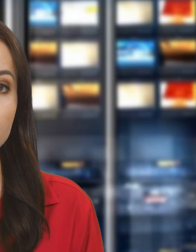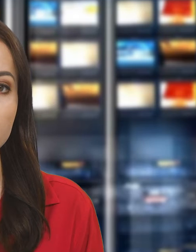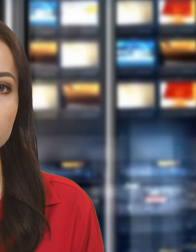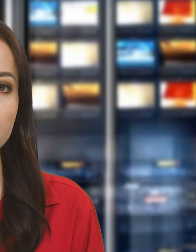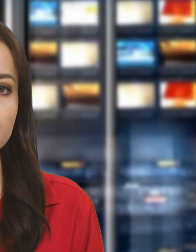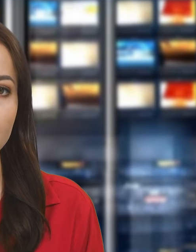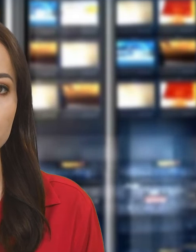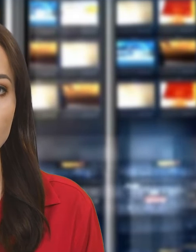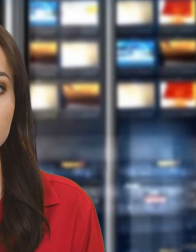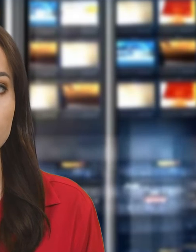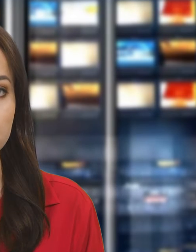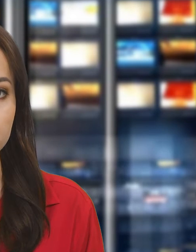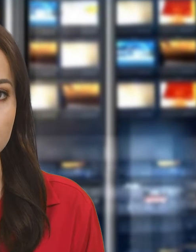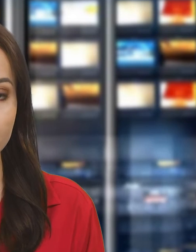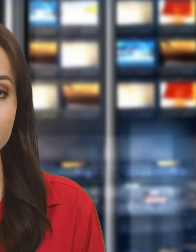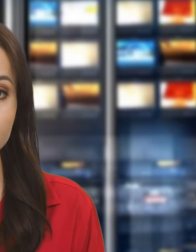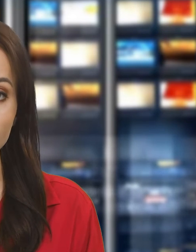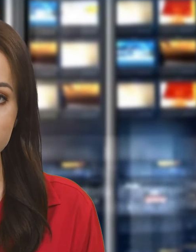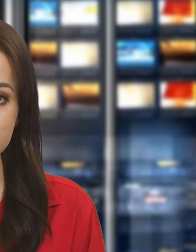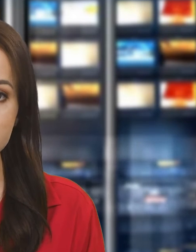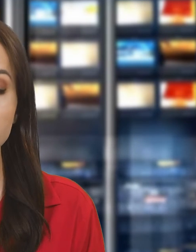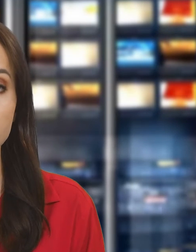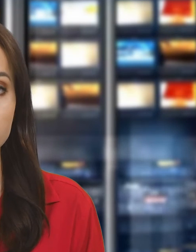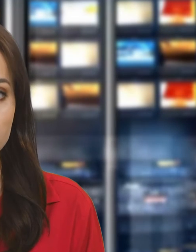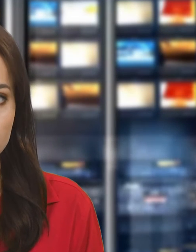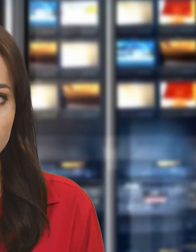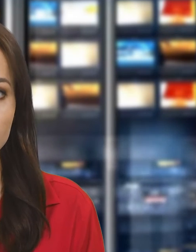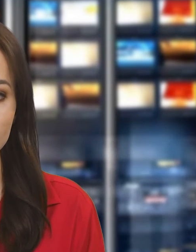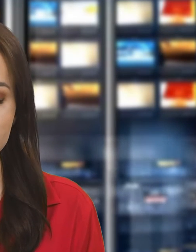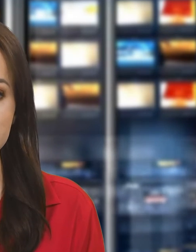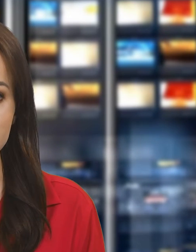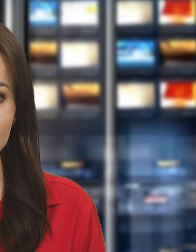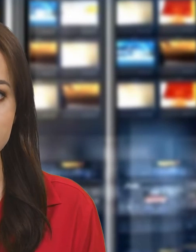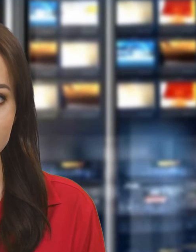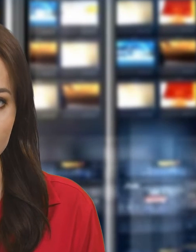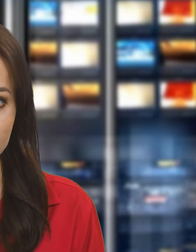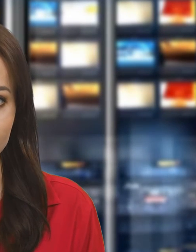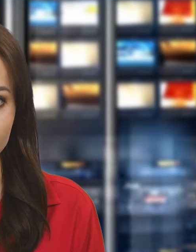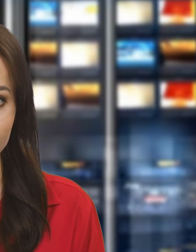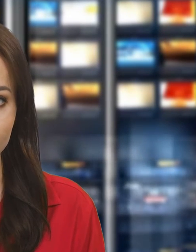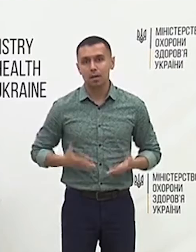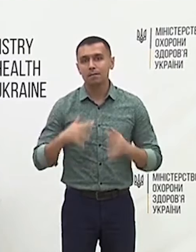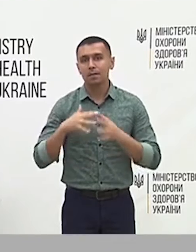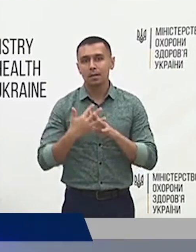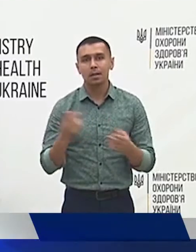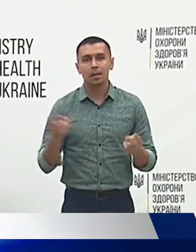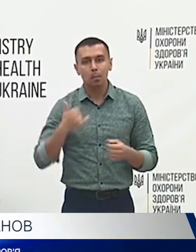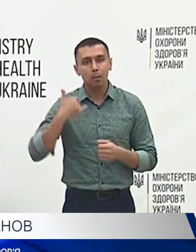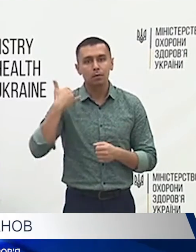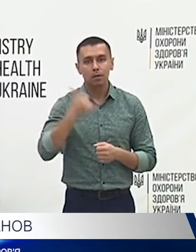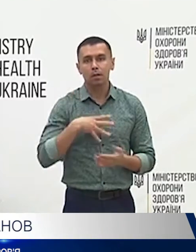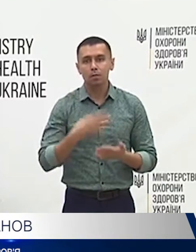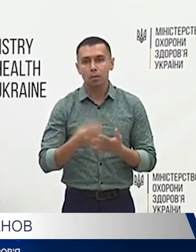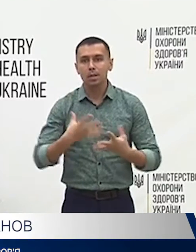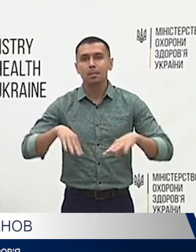Максим Степанов нагадав про алгоритм тестування тих українців, які живуть у сільській місцевості. Треба подзвонити